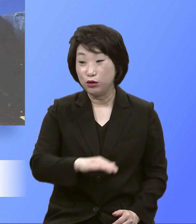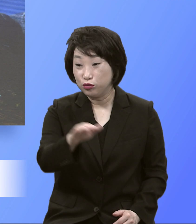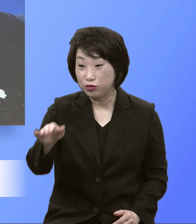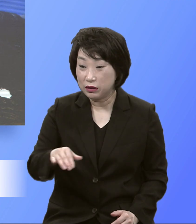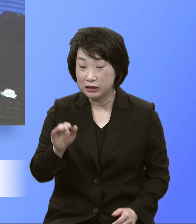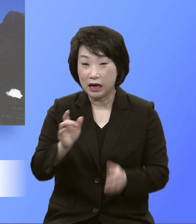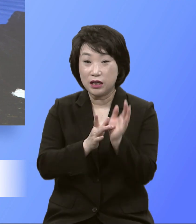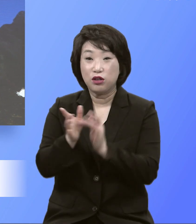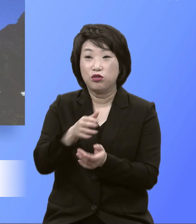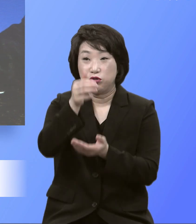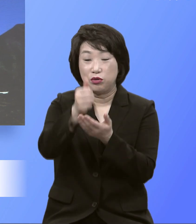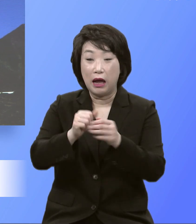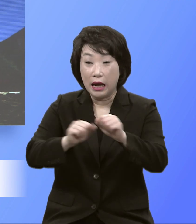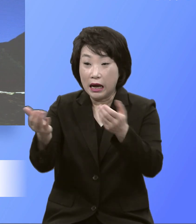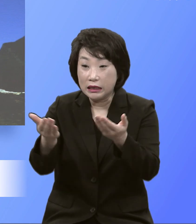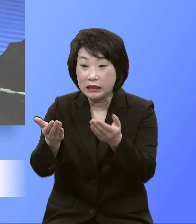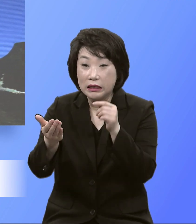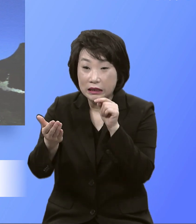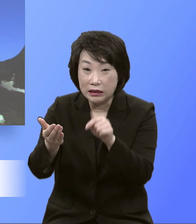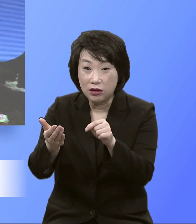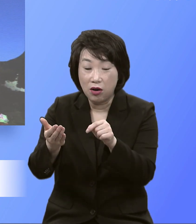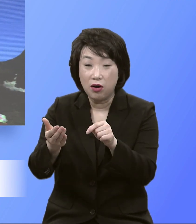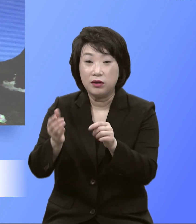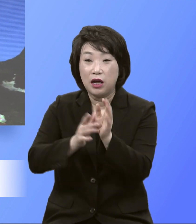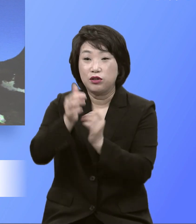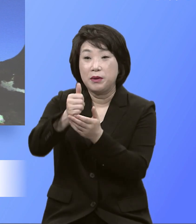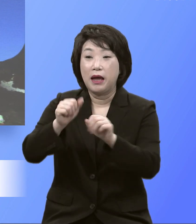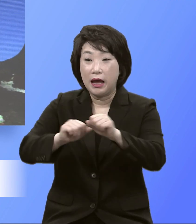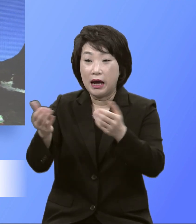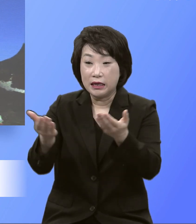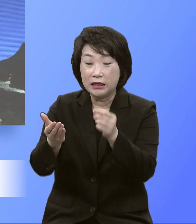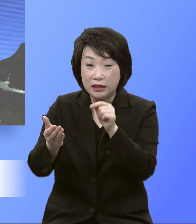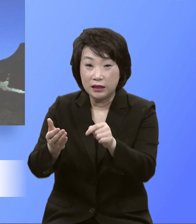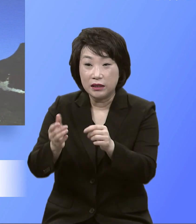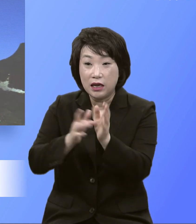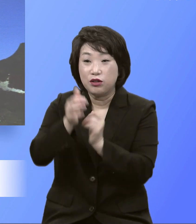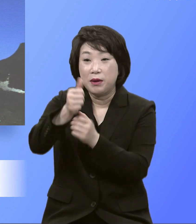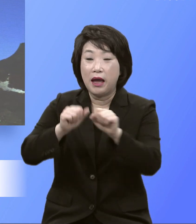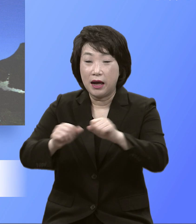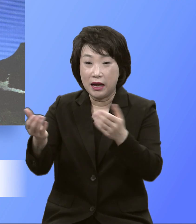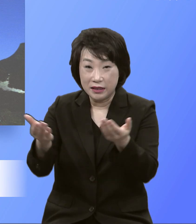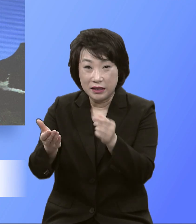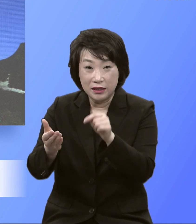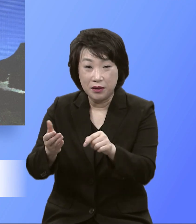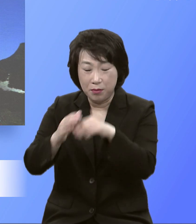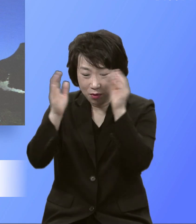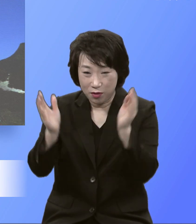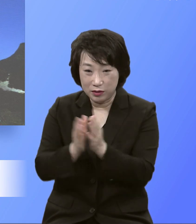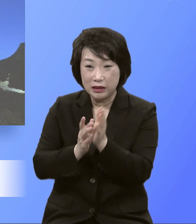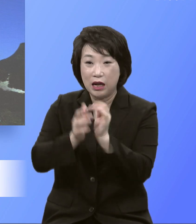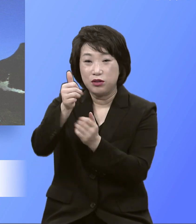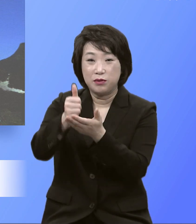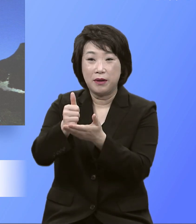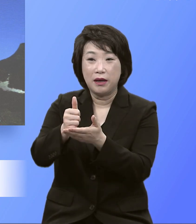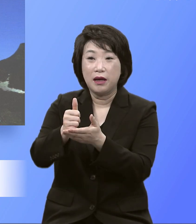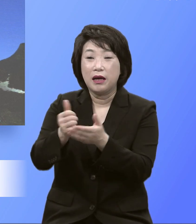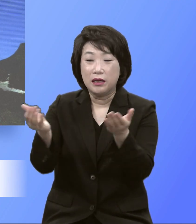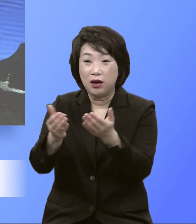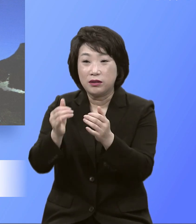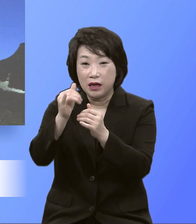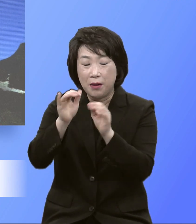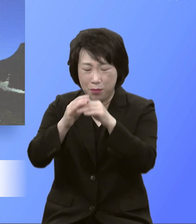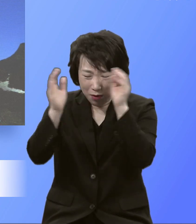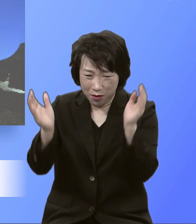우리는 예수 그리스도가 하신 일을, 하신 기업을, 하신 사역을, 하신 이